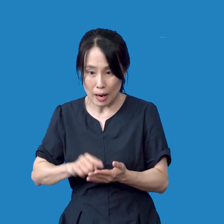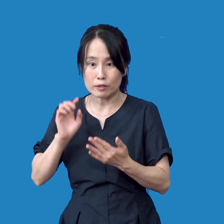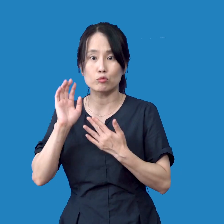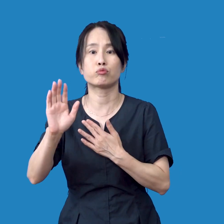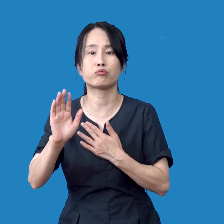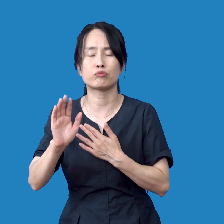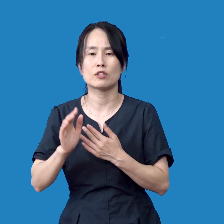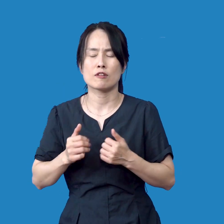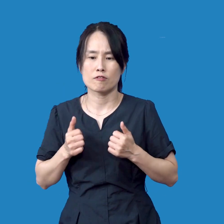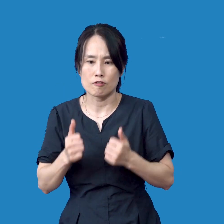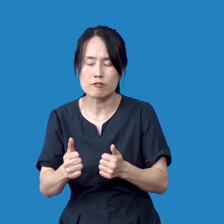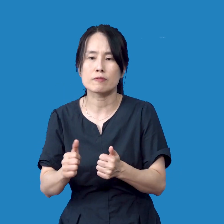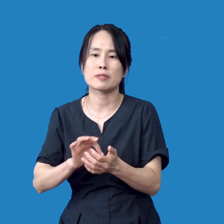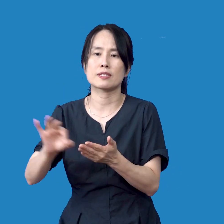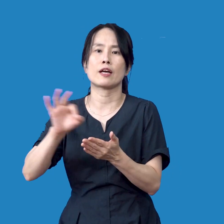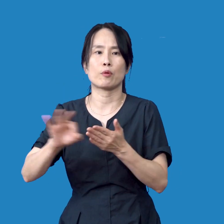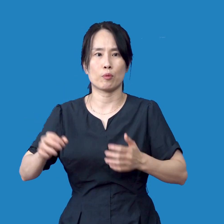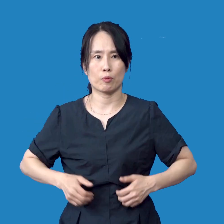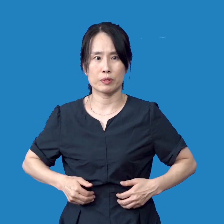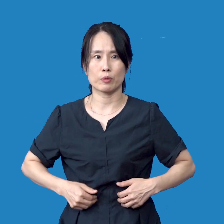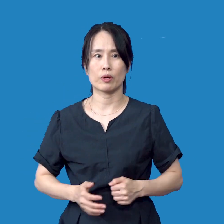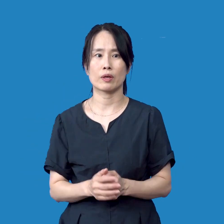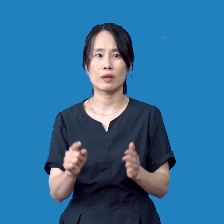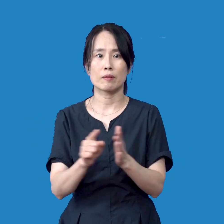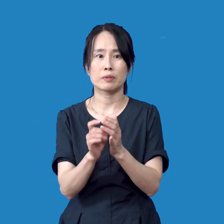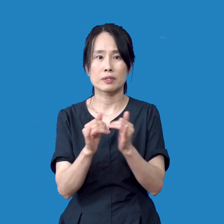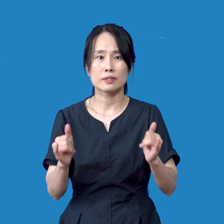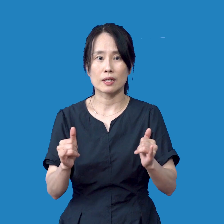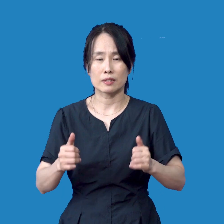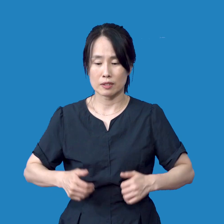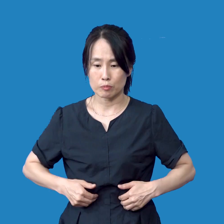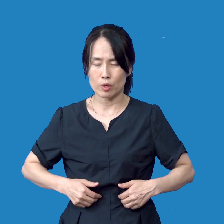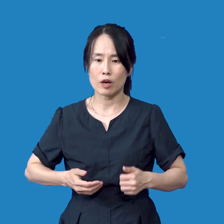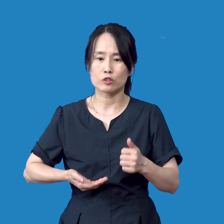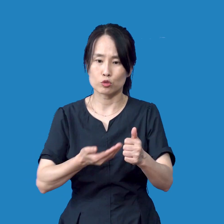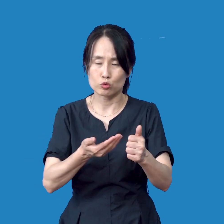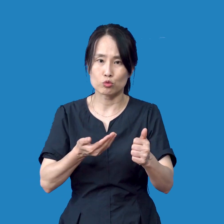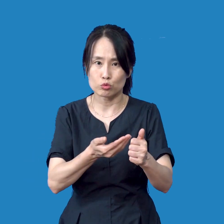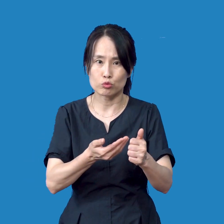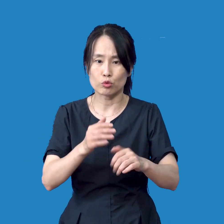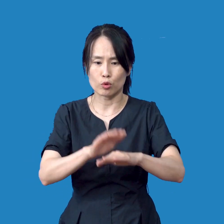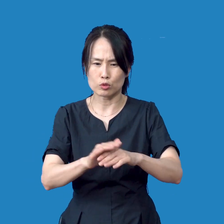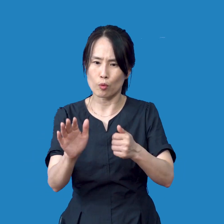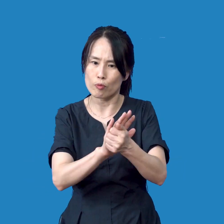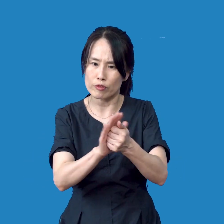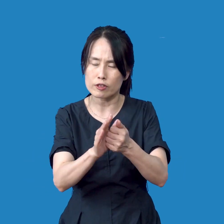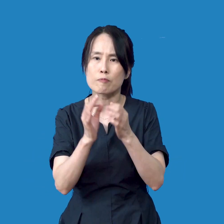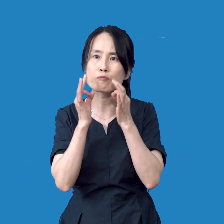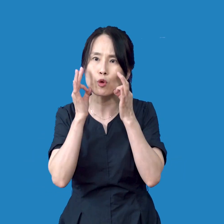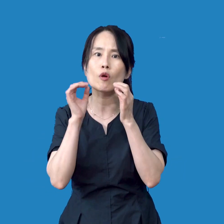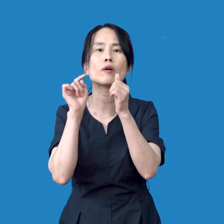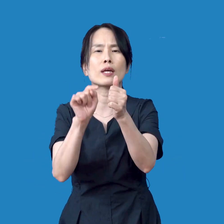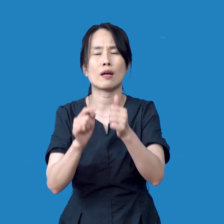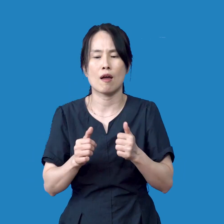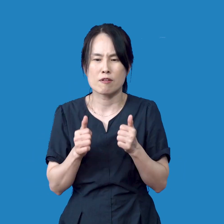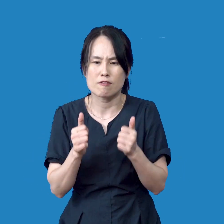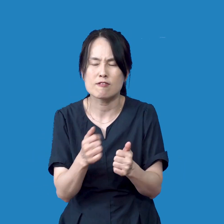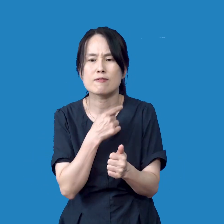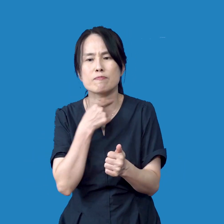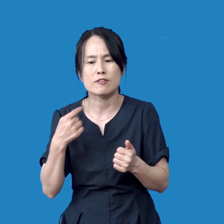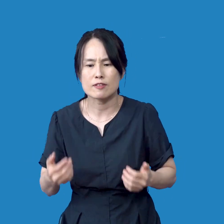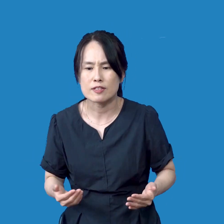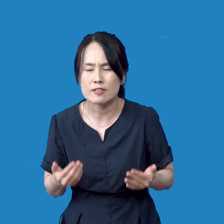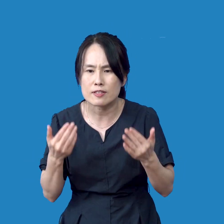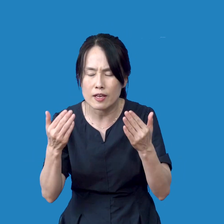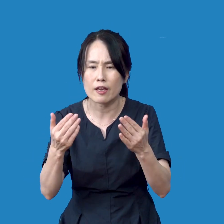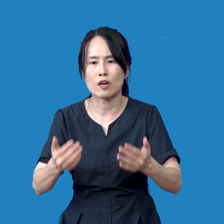13절에도 성도들의 쓸 것을 공급하며 손 대접하기를 힘쓰라. 열심히 섬기고 희생하고